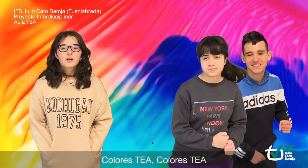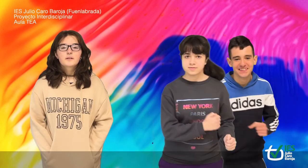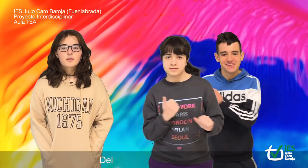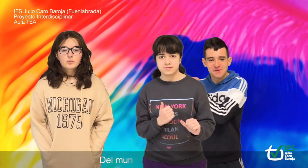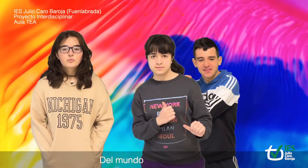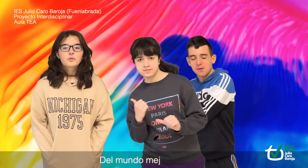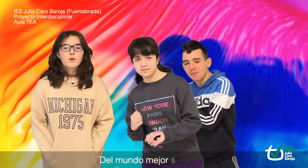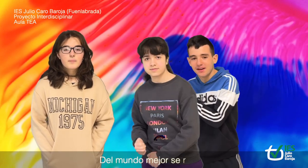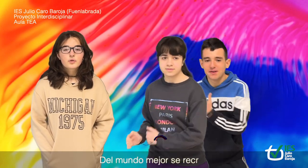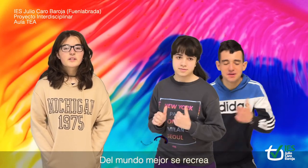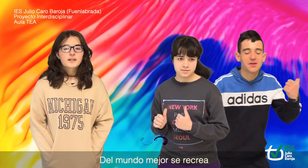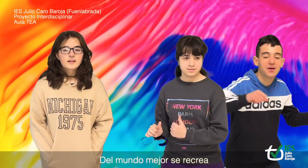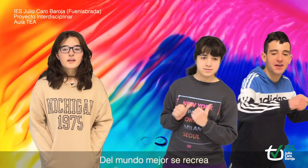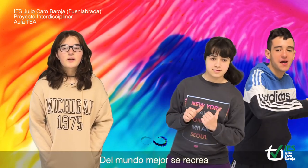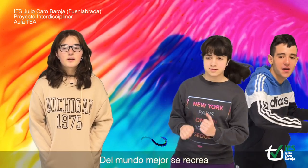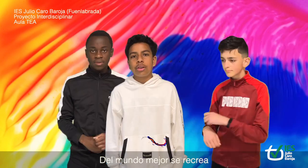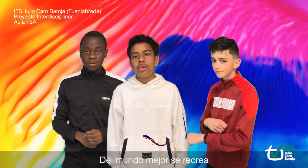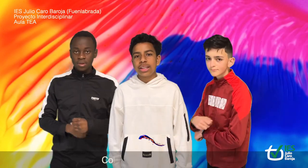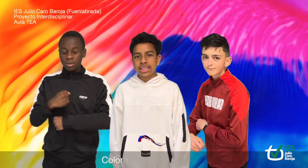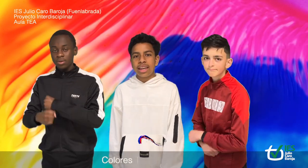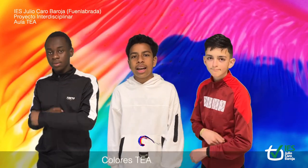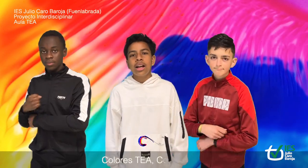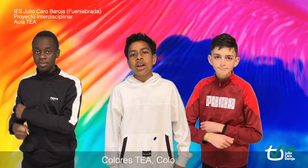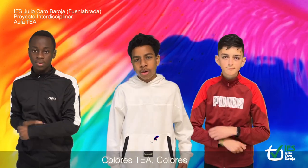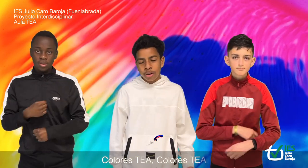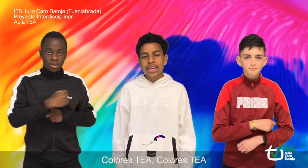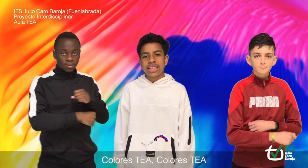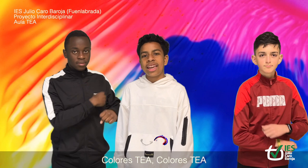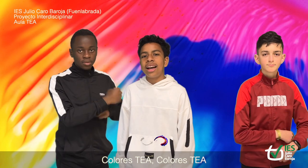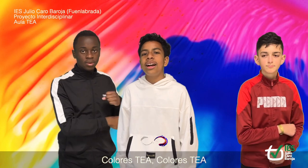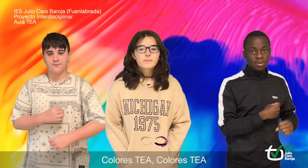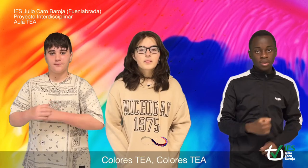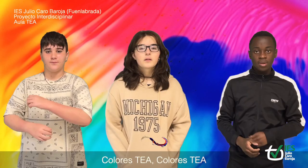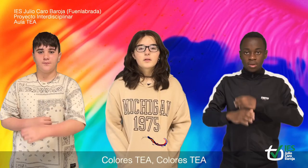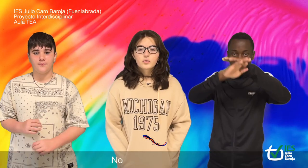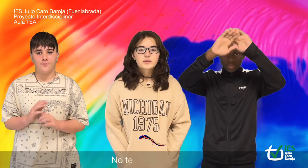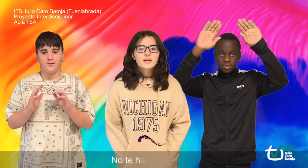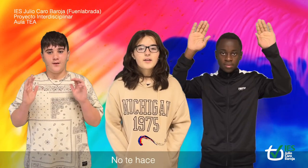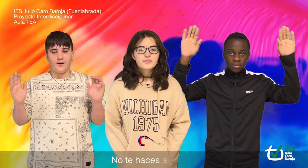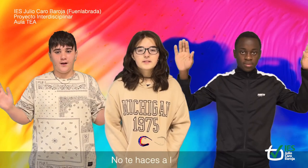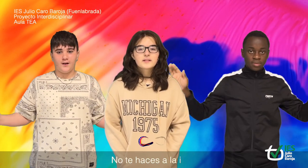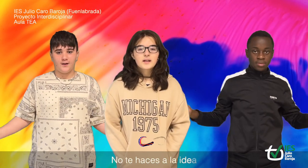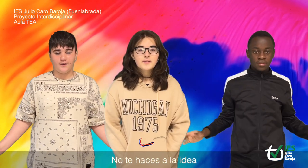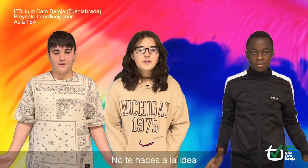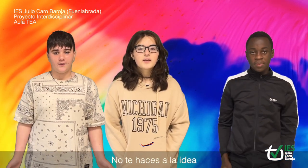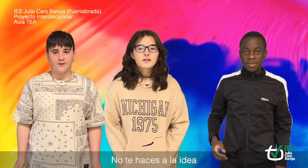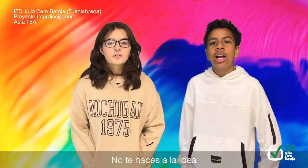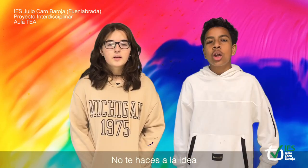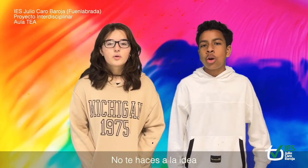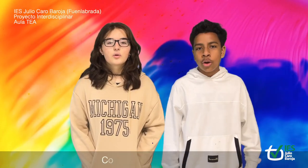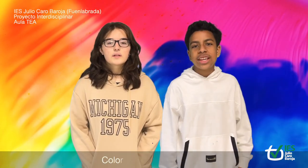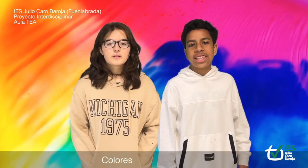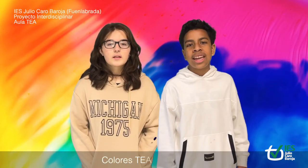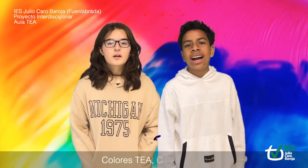Tea Del mundo mejor se recrea Colores Tea, Colores Tea No te haces a la